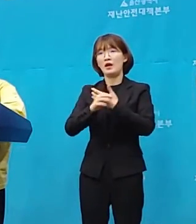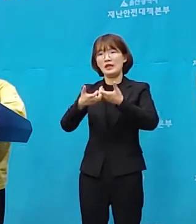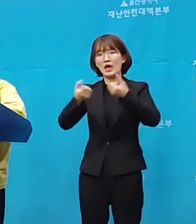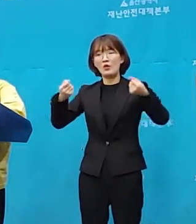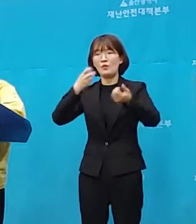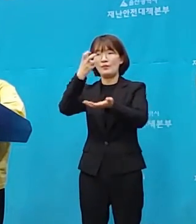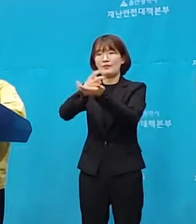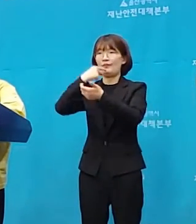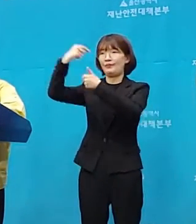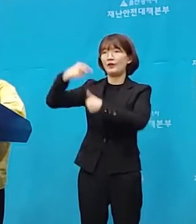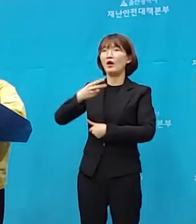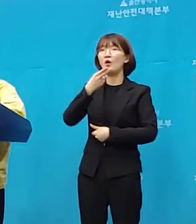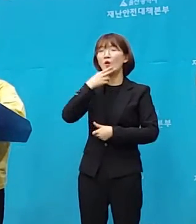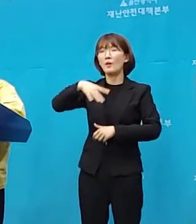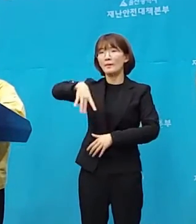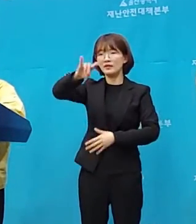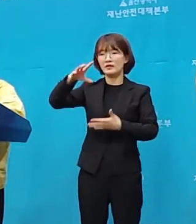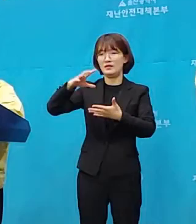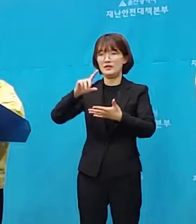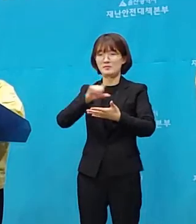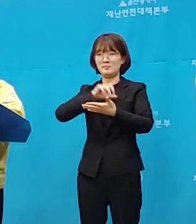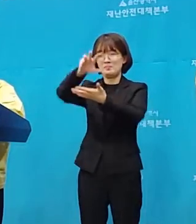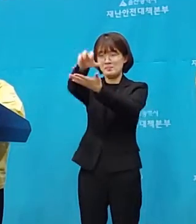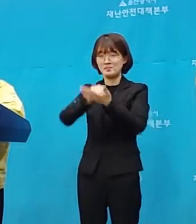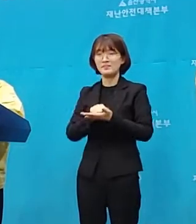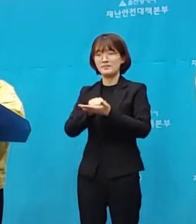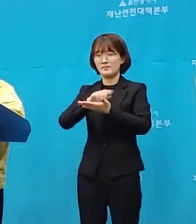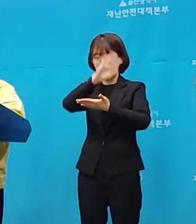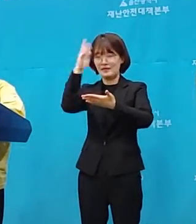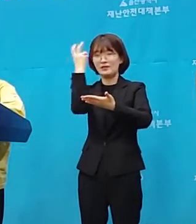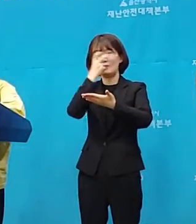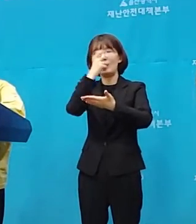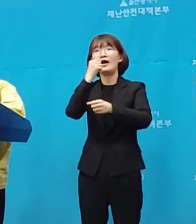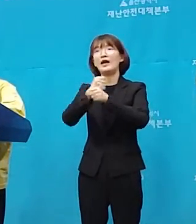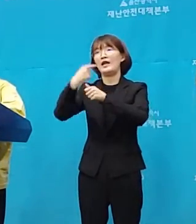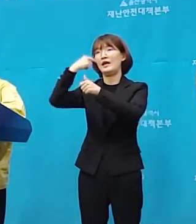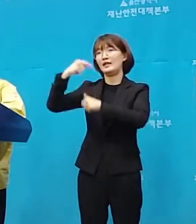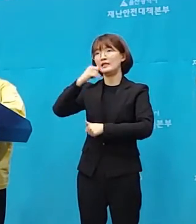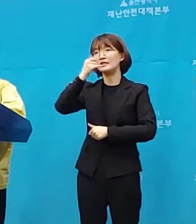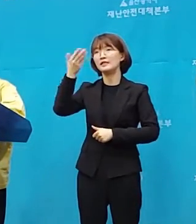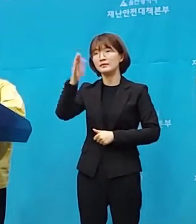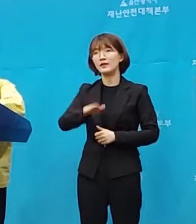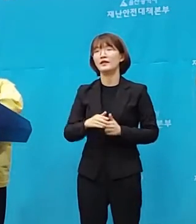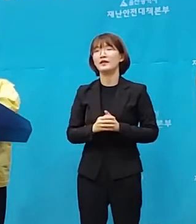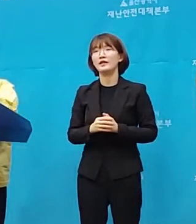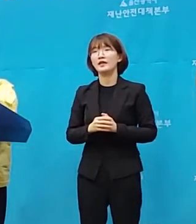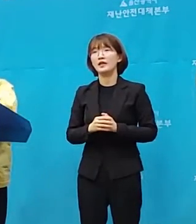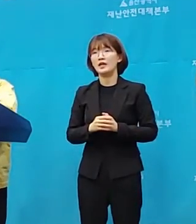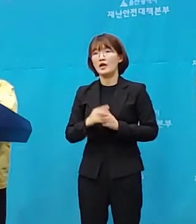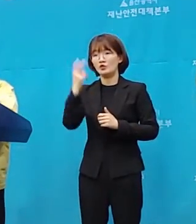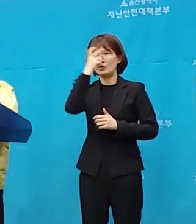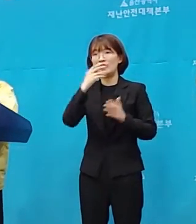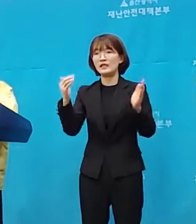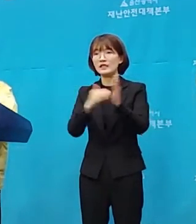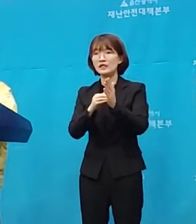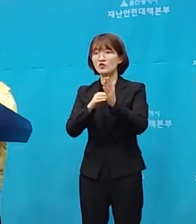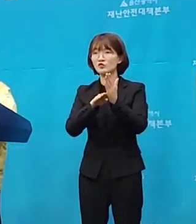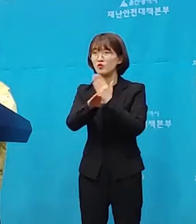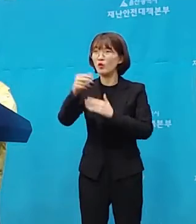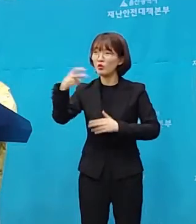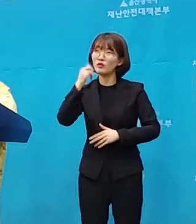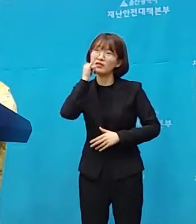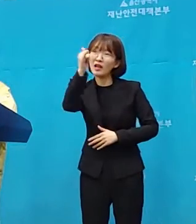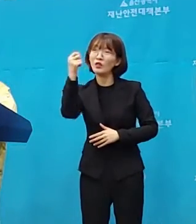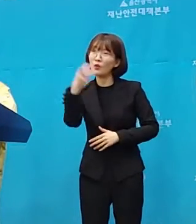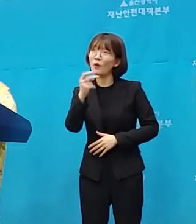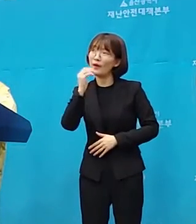지침은 없고 일단은 전수 조사를 해라 그렇게만 내려봤습니다. 그럼 제가 저희들이 공원 전화를 걸어서 그러면 전수 조사 끝난 업체를 또 조사해야 되느냐